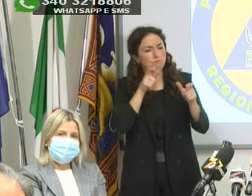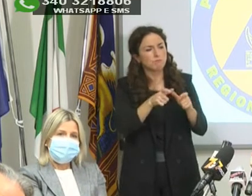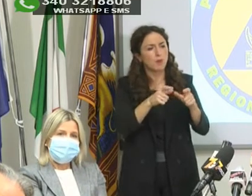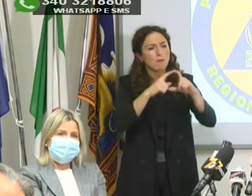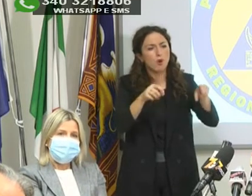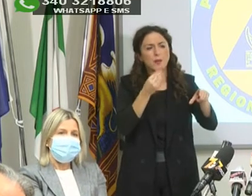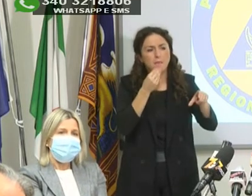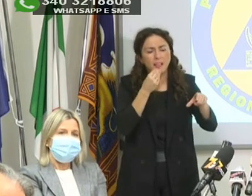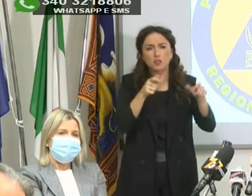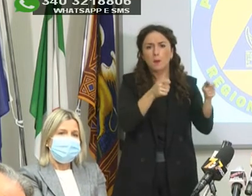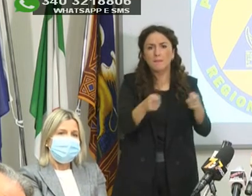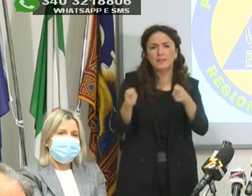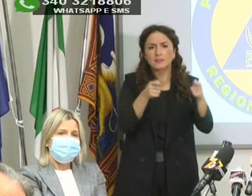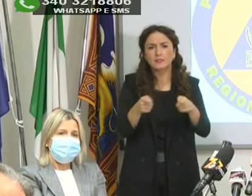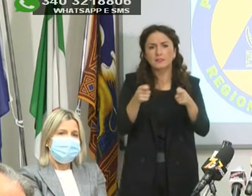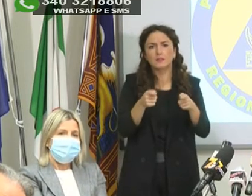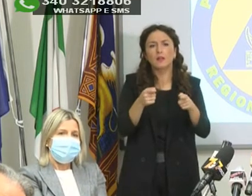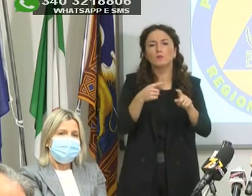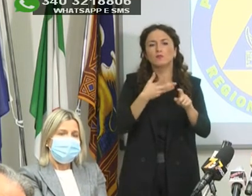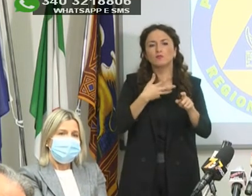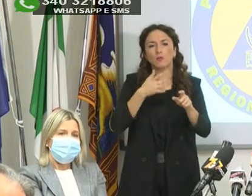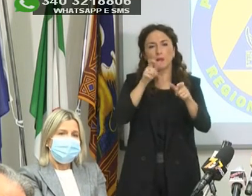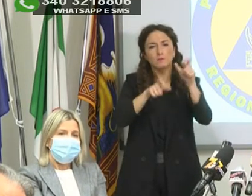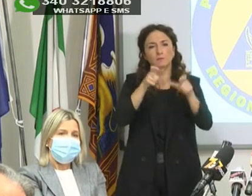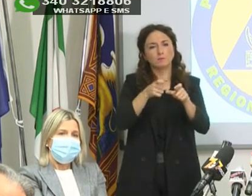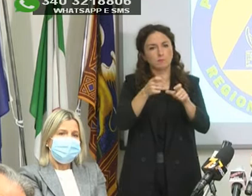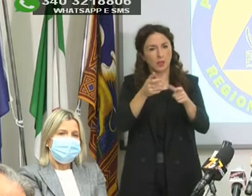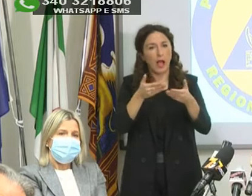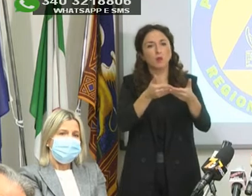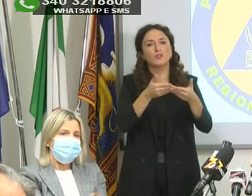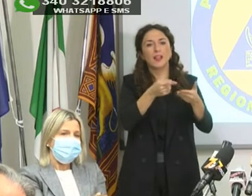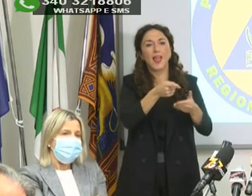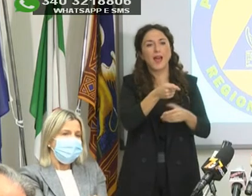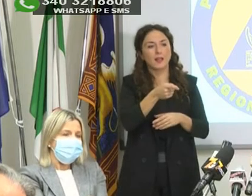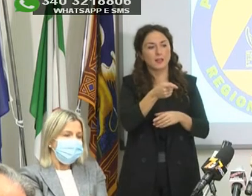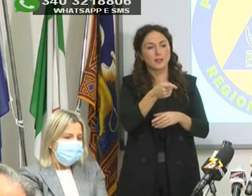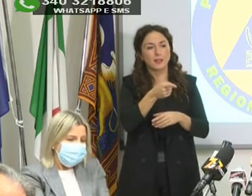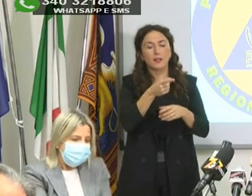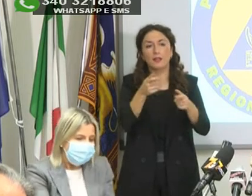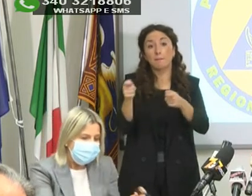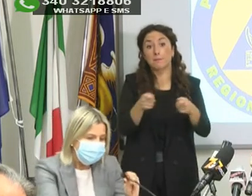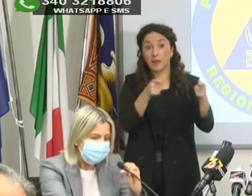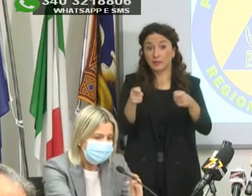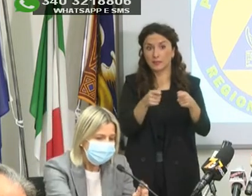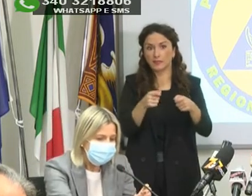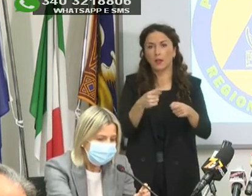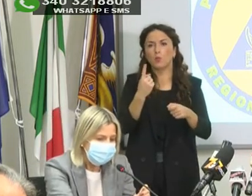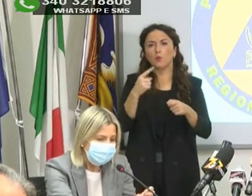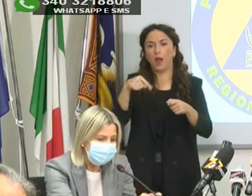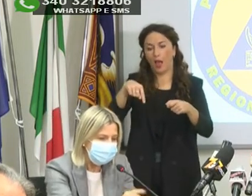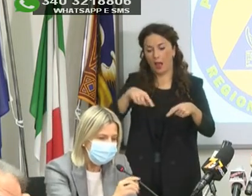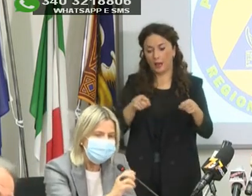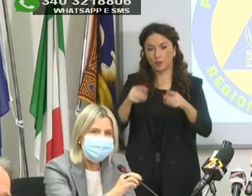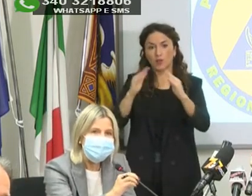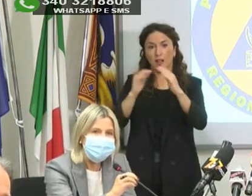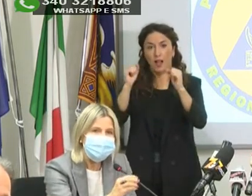esatto, di tutto, ma ci sono anche le ausiliarie che fanno la mensa, per cui lavorano proprio con i bambini. E ce n'è una a casa in questo